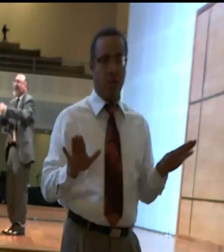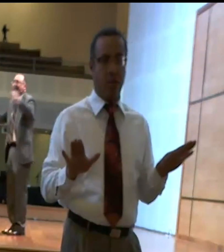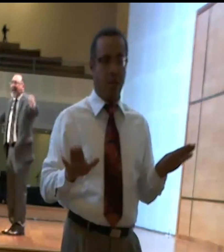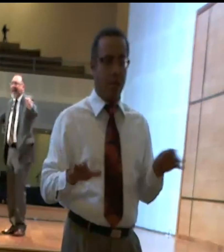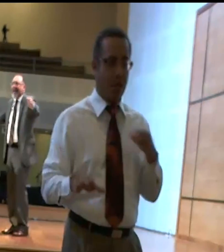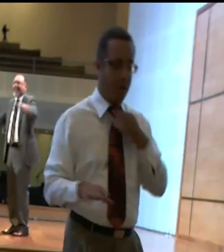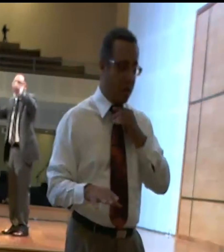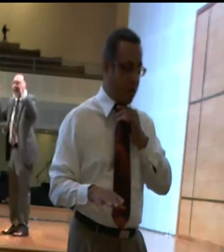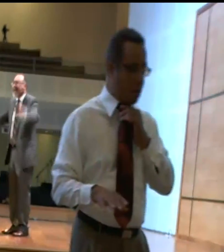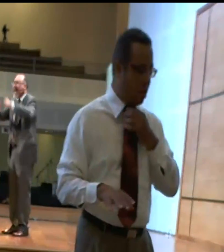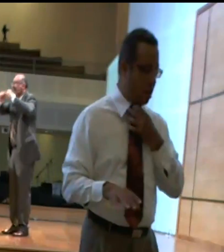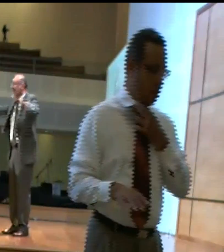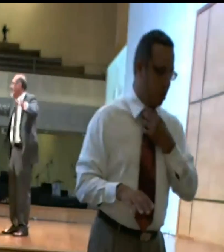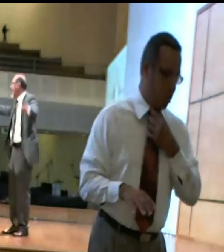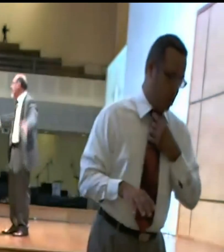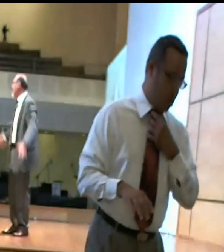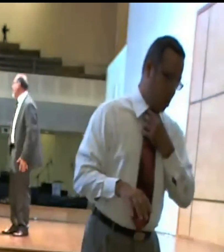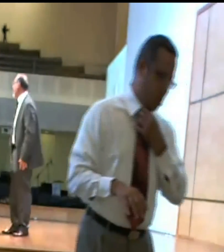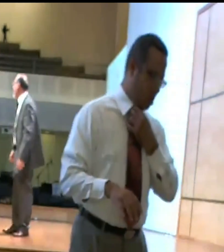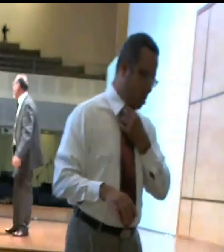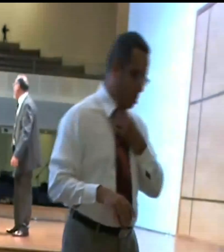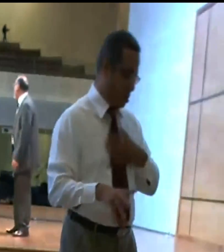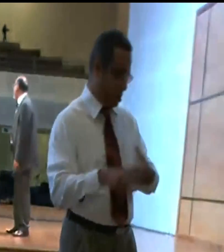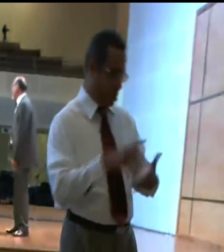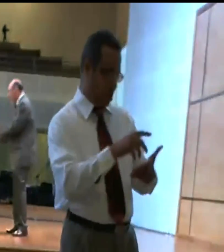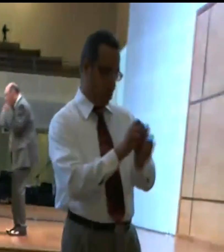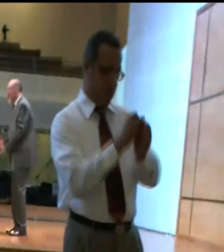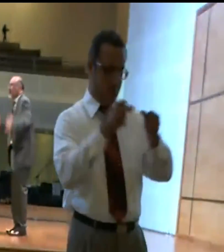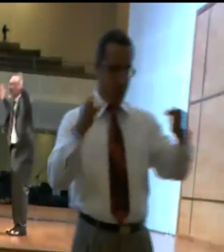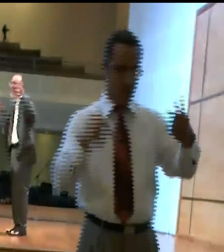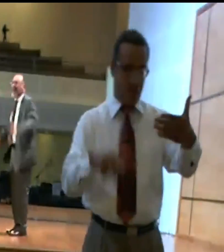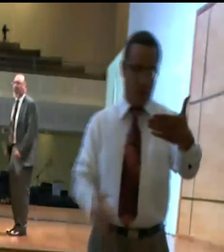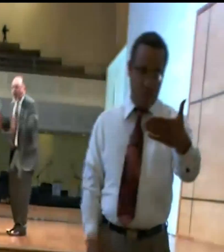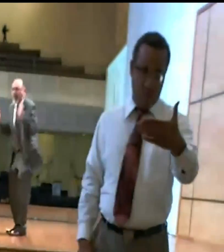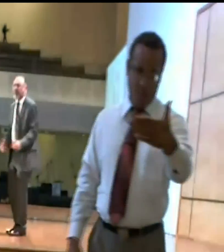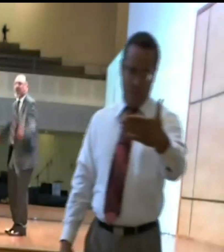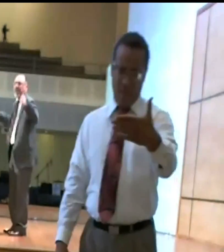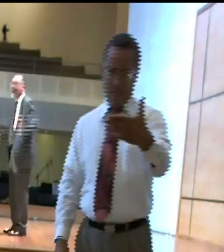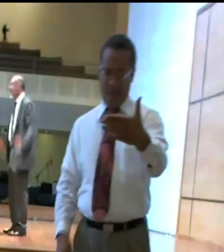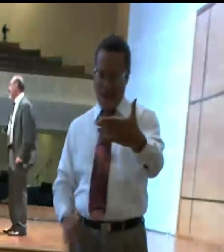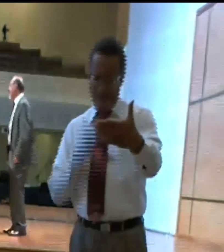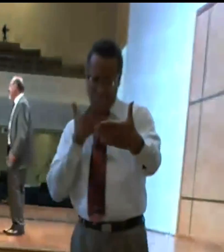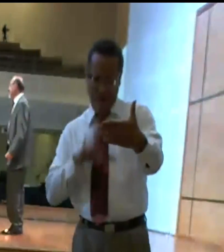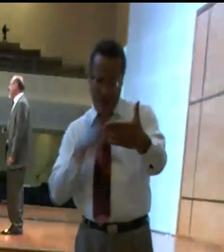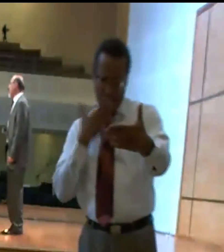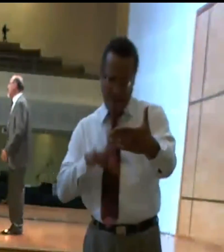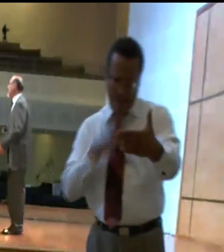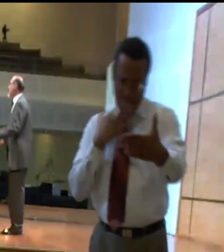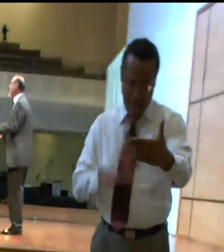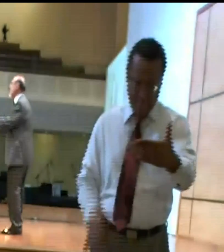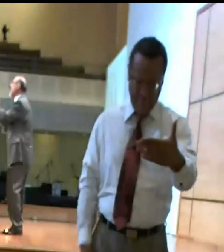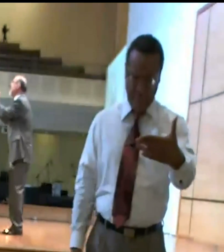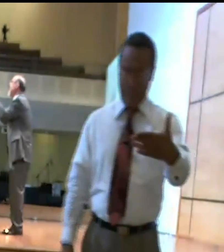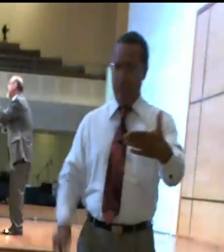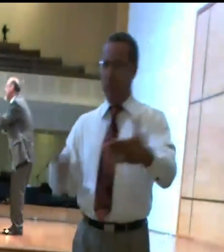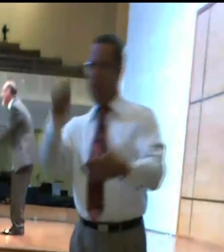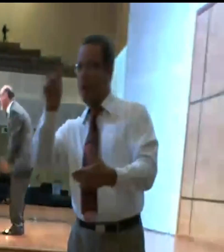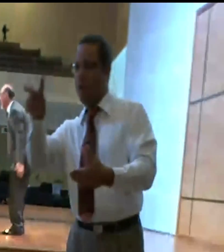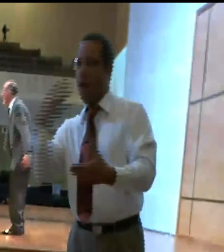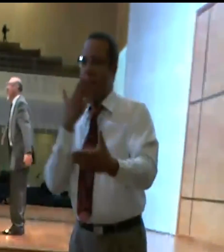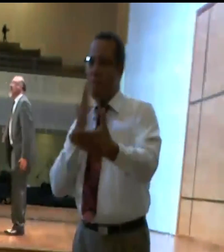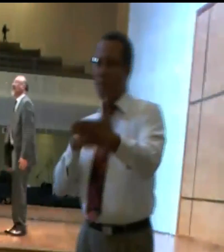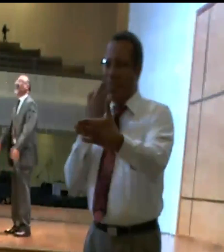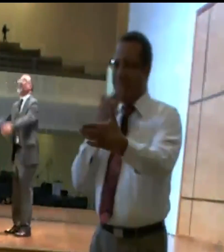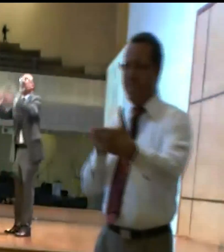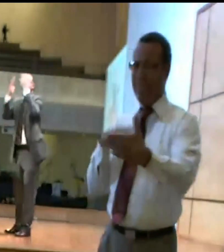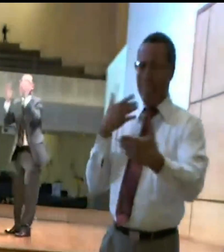periódicos por la mañana y se amargan el día entero. ¿Y cómo es posible? ¿Y cómo es posible? Y Salomón está diciendo: óyeme